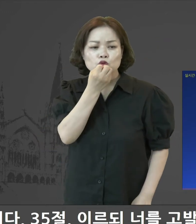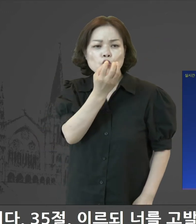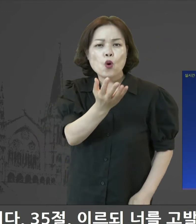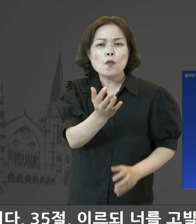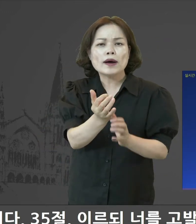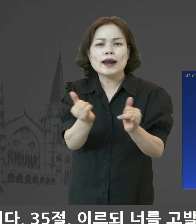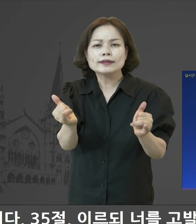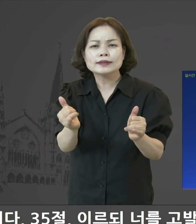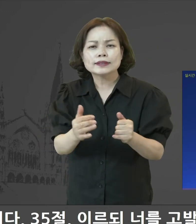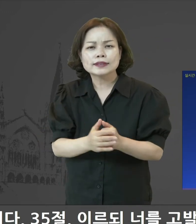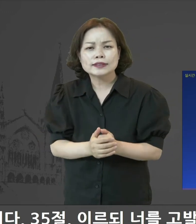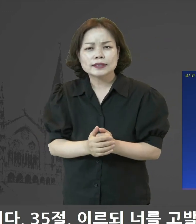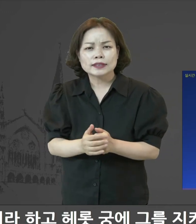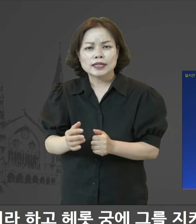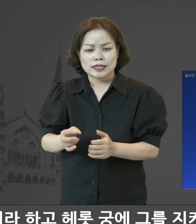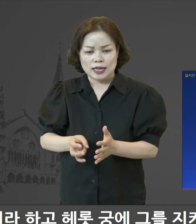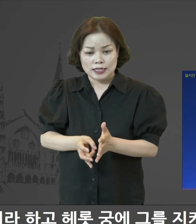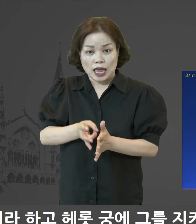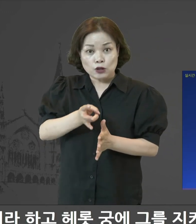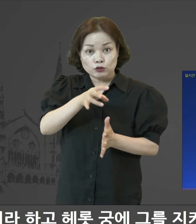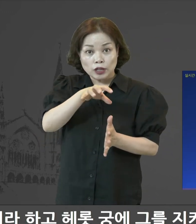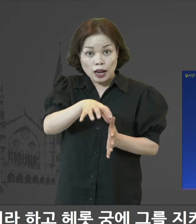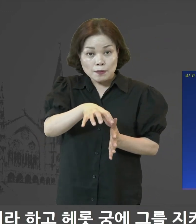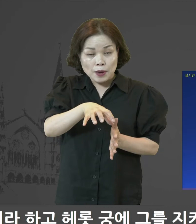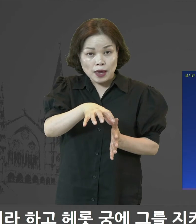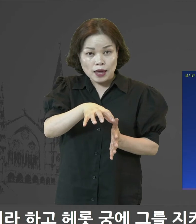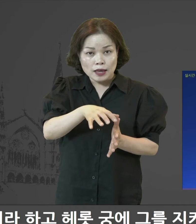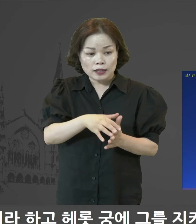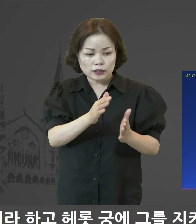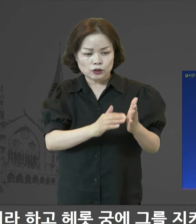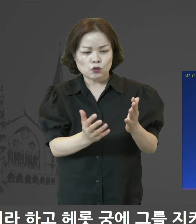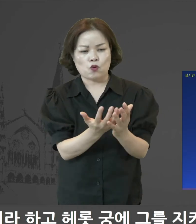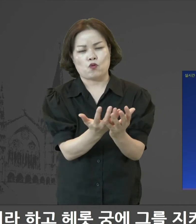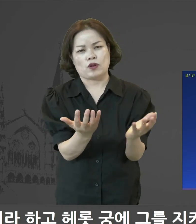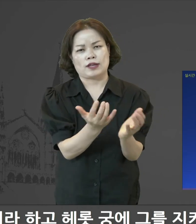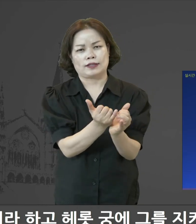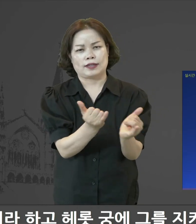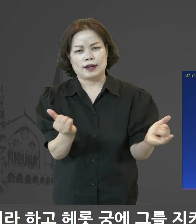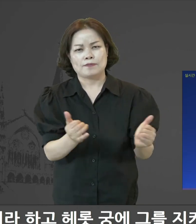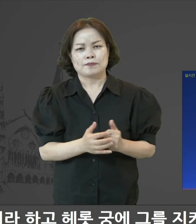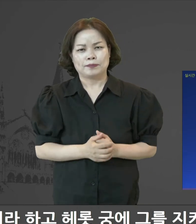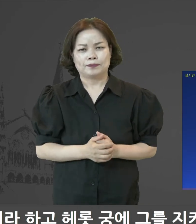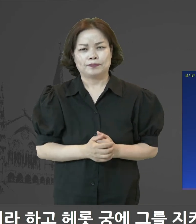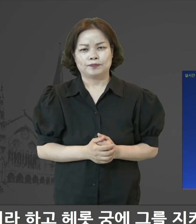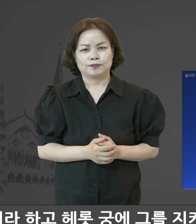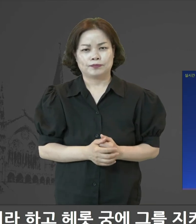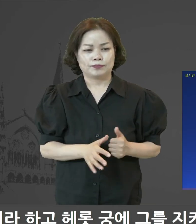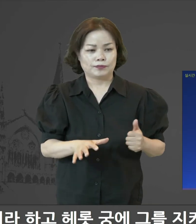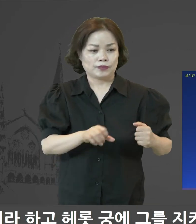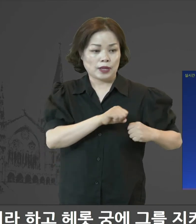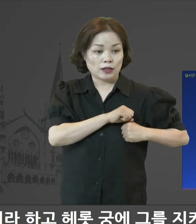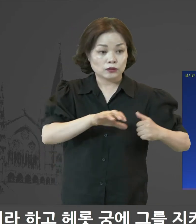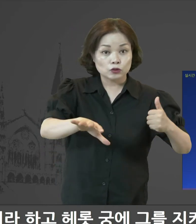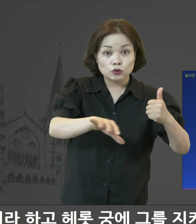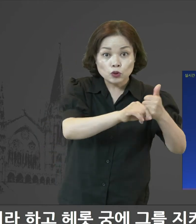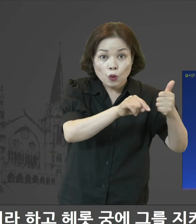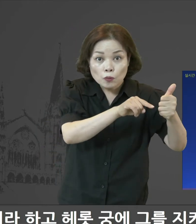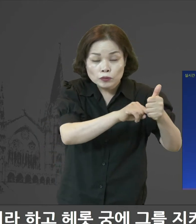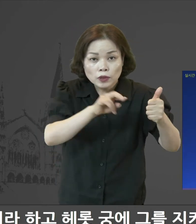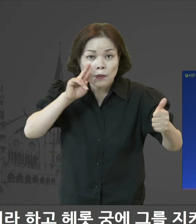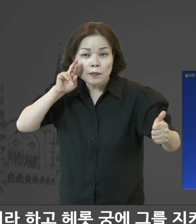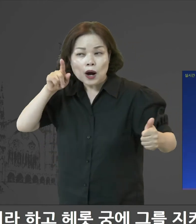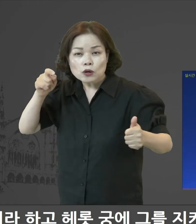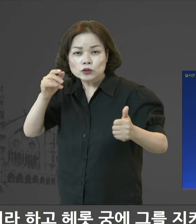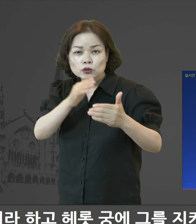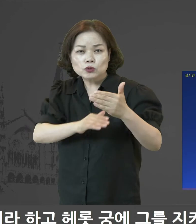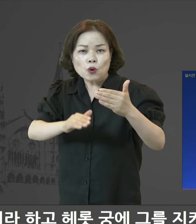사람들이라는 말은 예루살렘의 그 공회 사람들입니다. 그러니까 이제 천부장은 다음 날 바울을